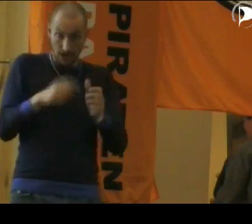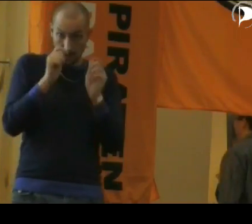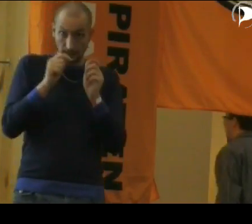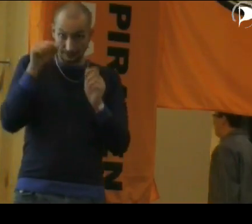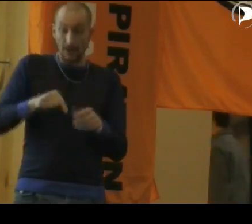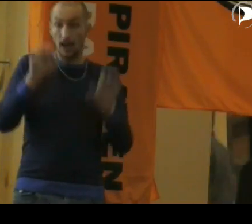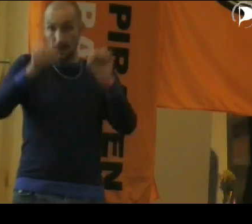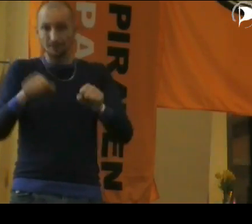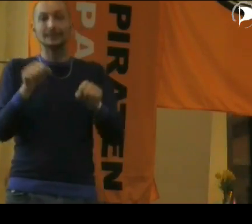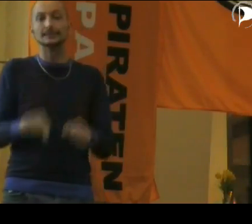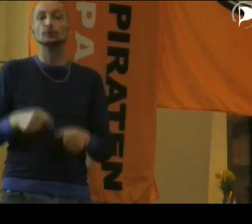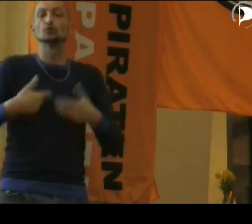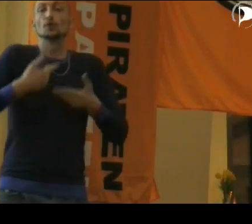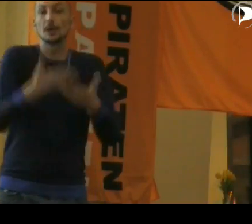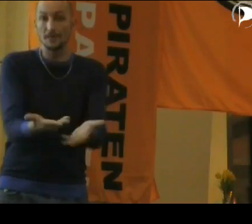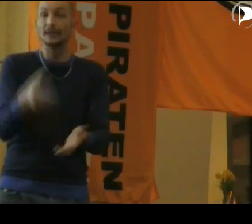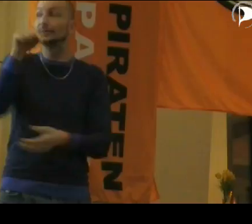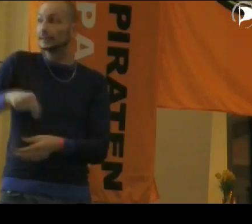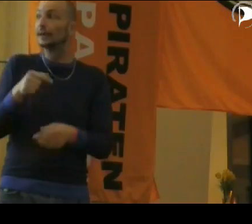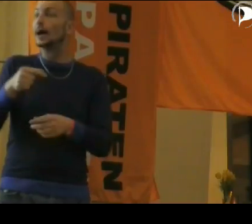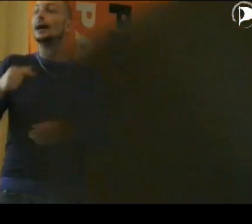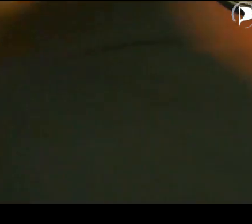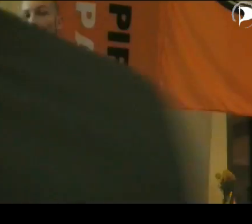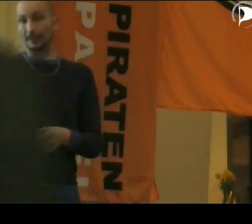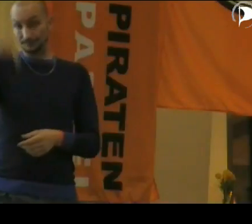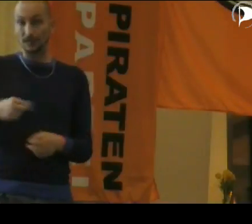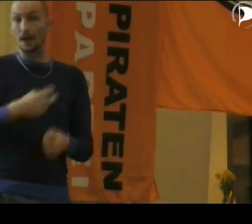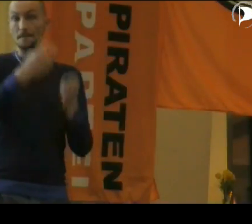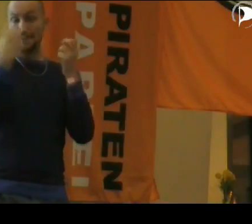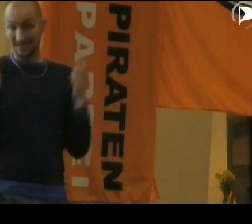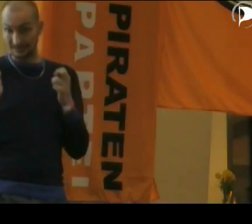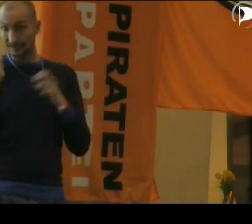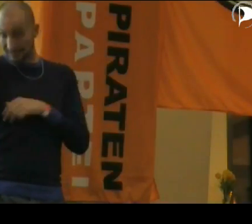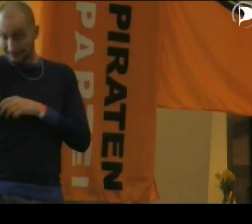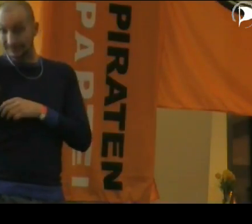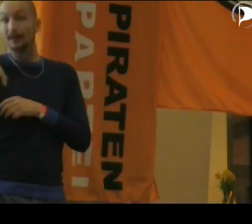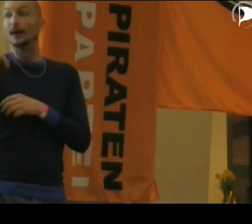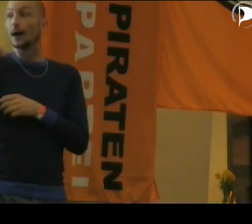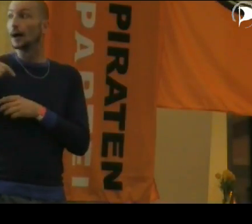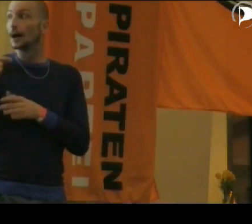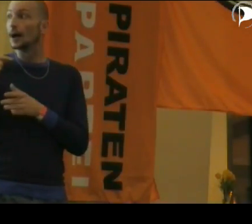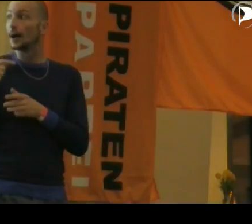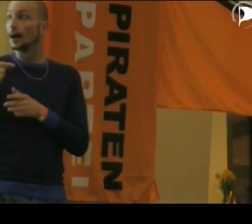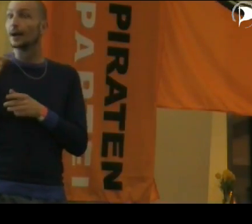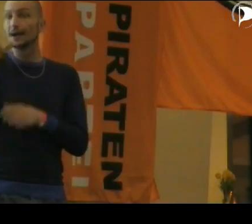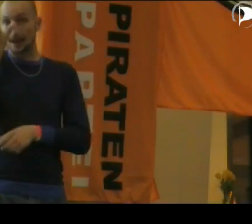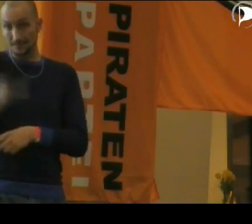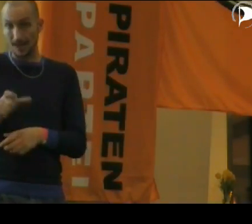nach zwei partien noch keine liste